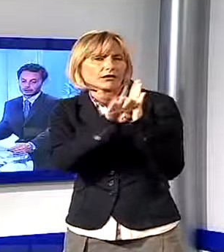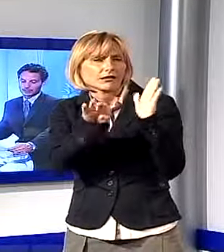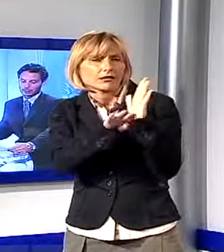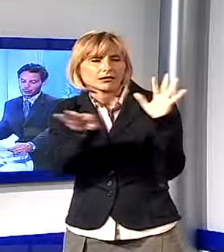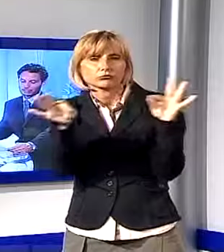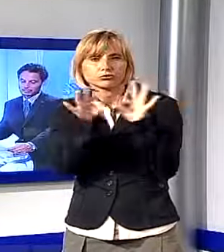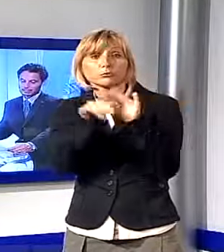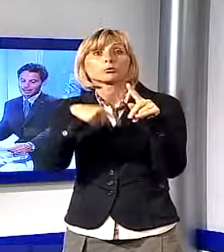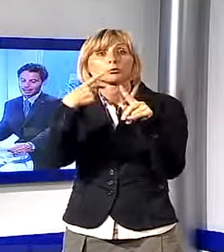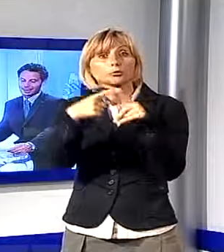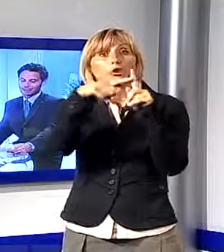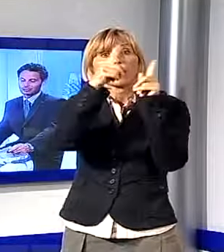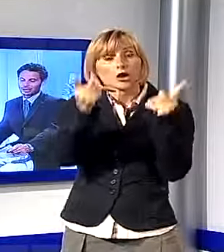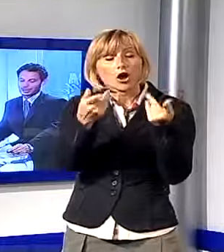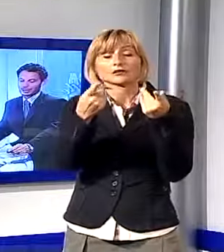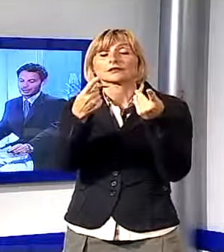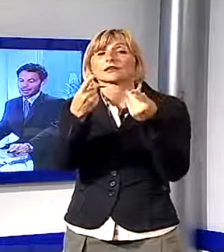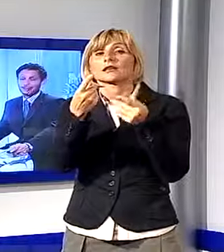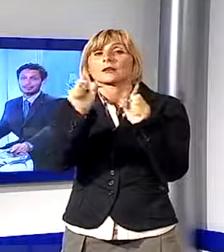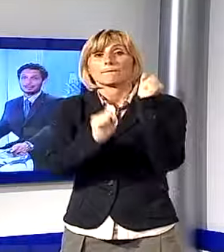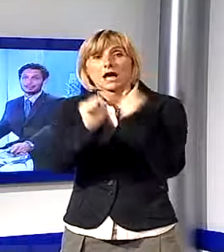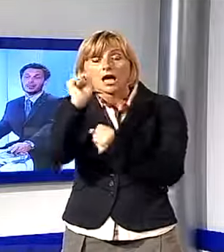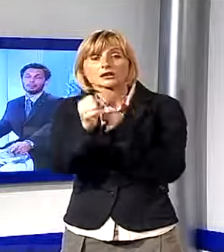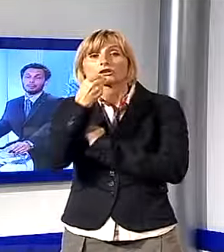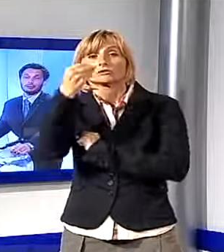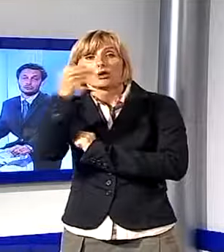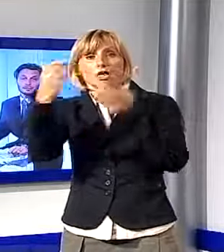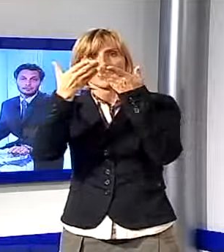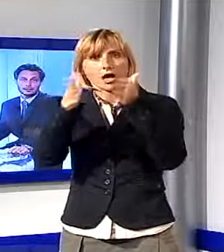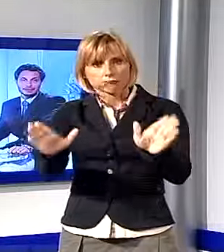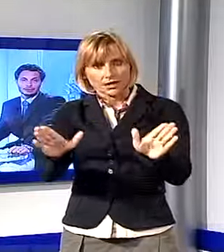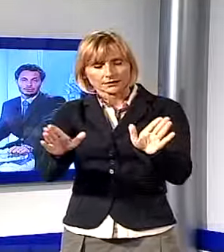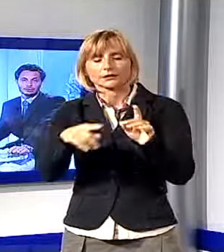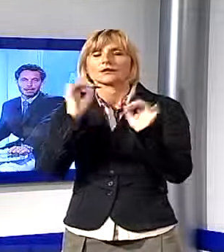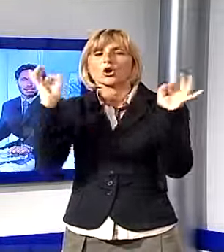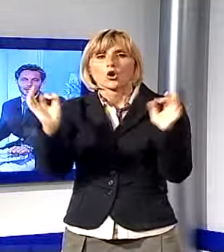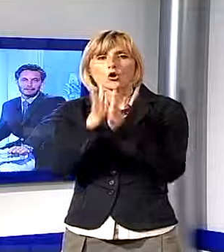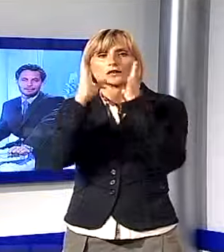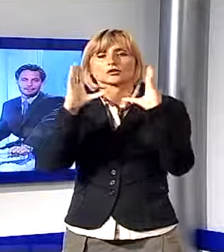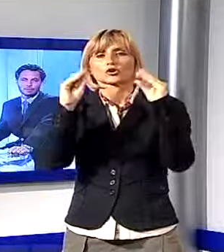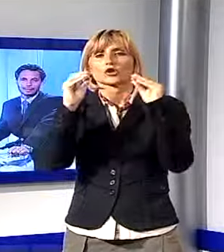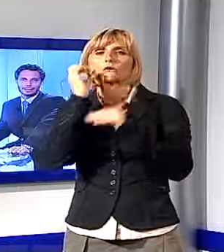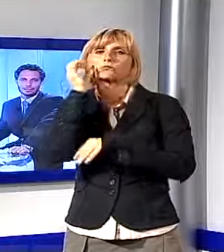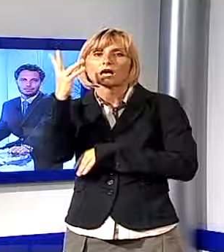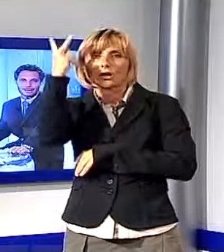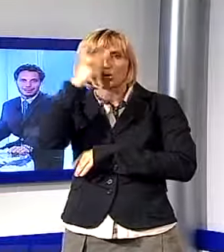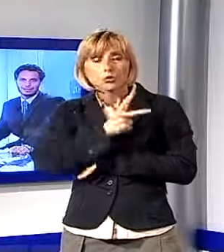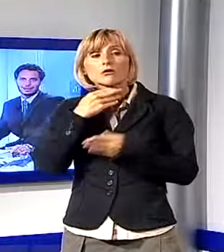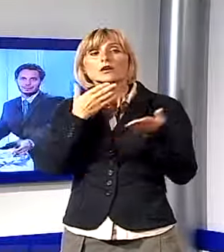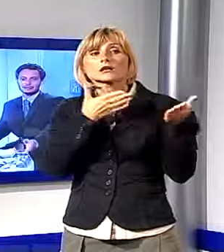a negozi, bar e ristoranti aperti. E a proposito della Notte Bianca di Lucca, adesso spazio